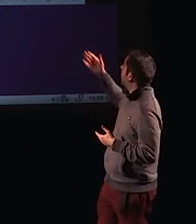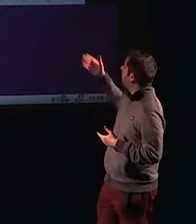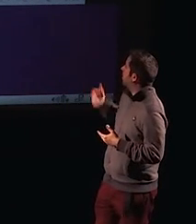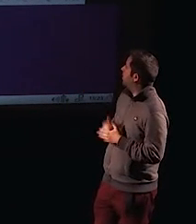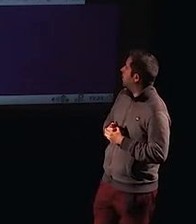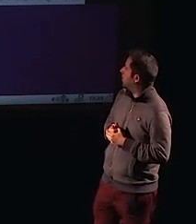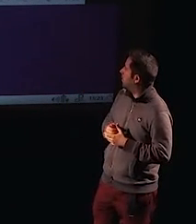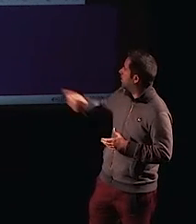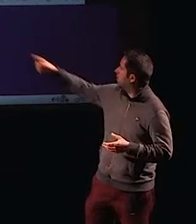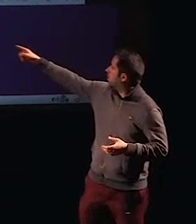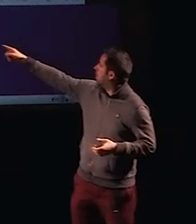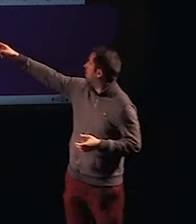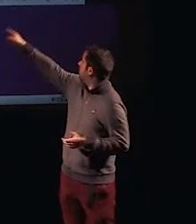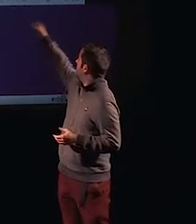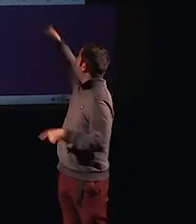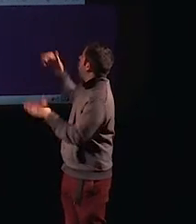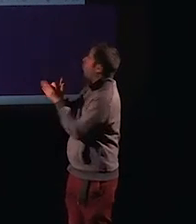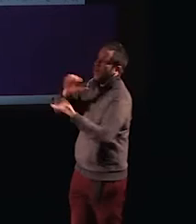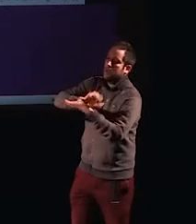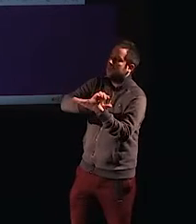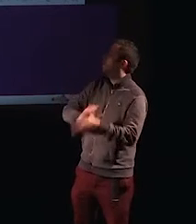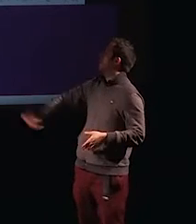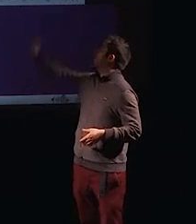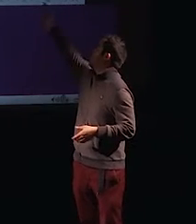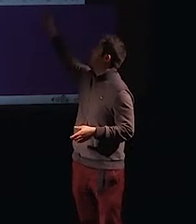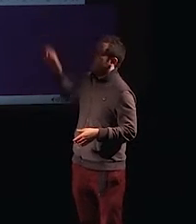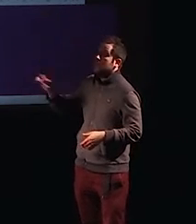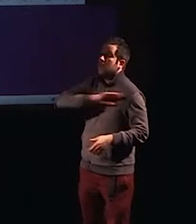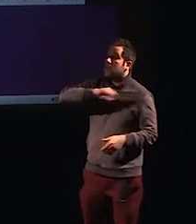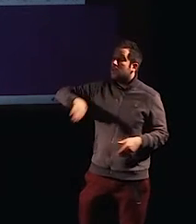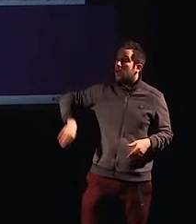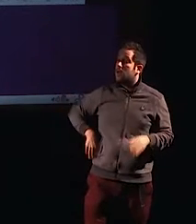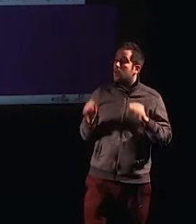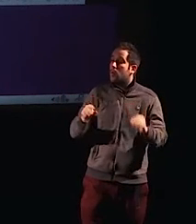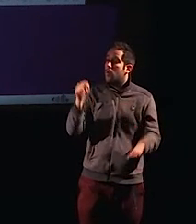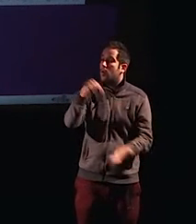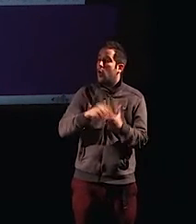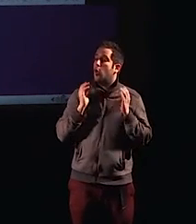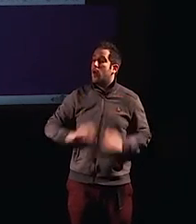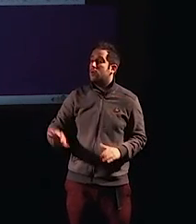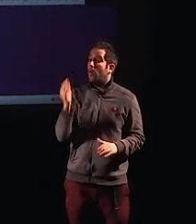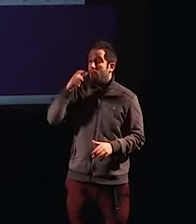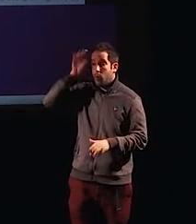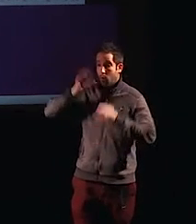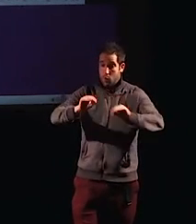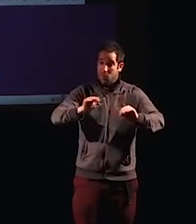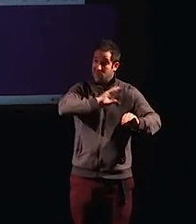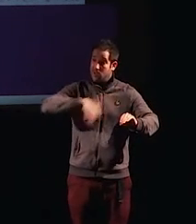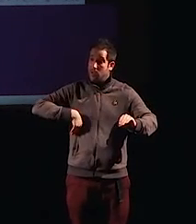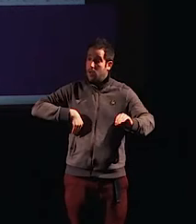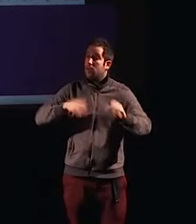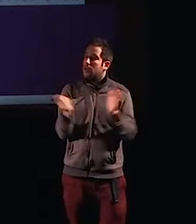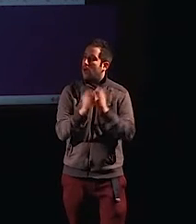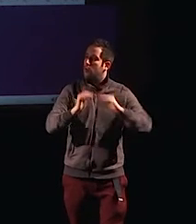bas. Qui est un texte chez Gallimard, c'est le dernier cours au Collège de France de Foucault avant qu'il meure. C'est pas compliqué, il est mort 3 mois